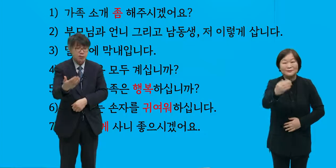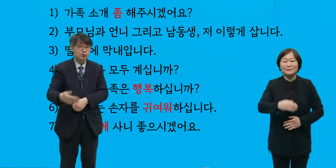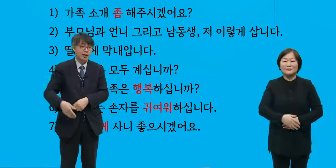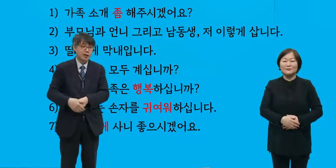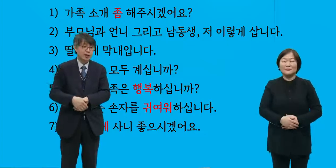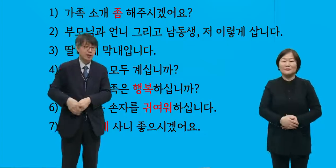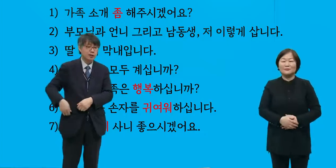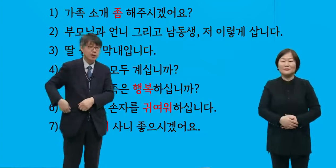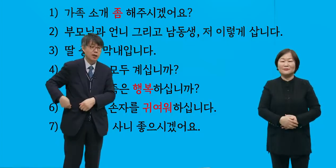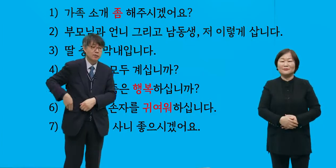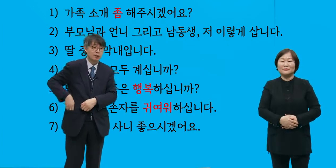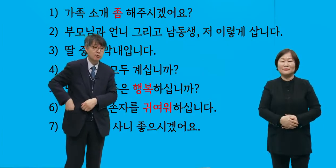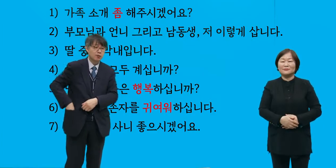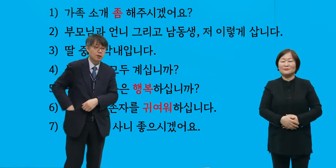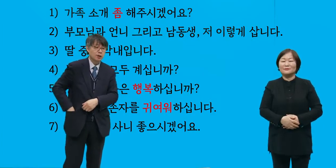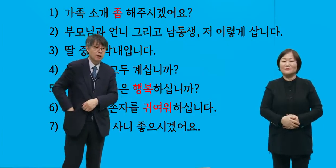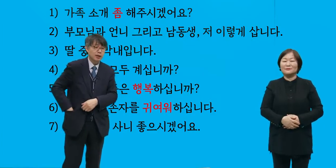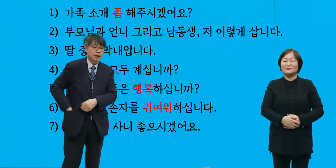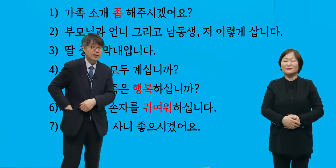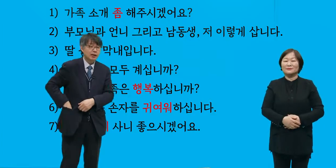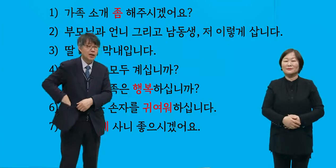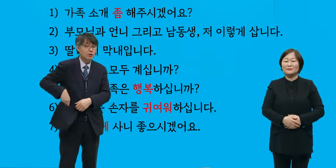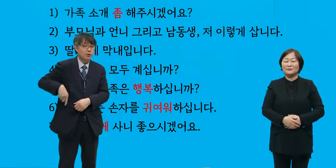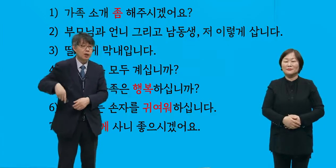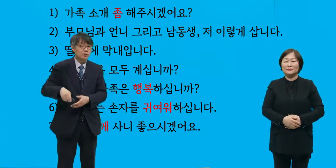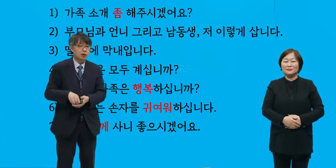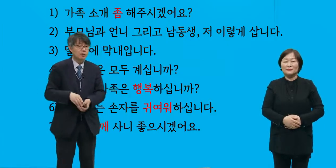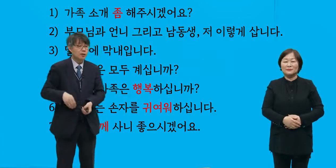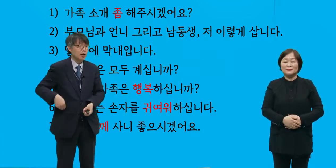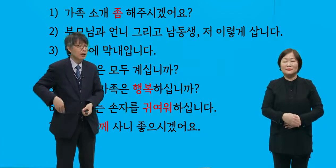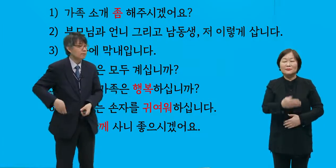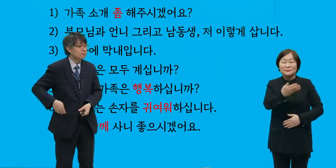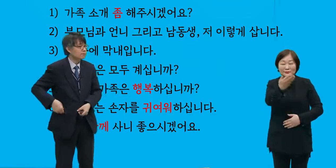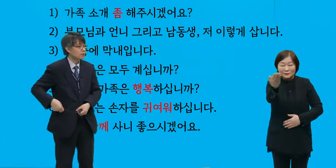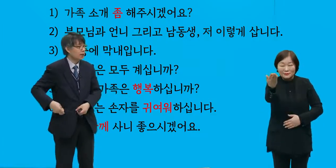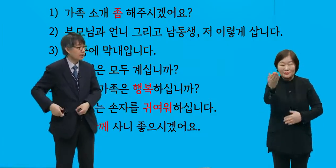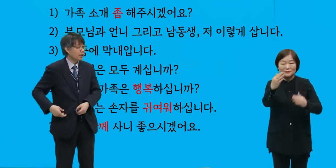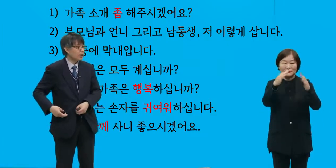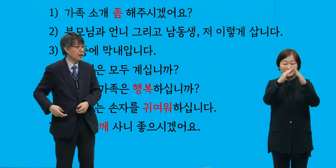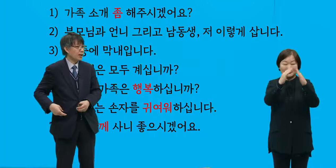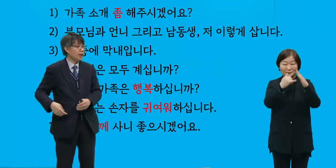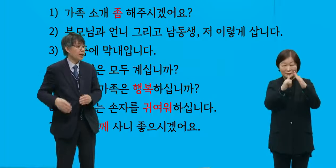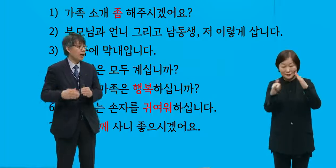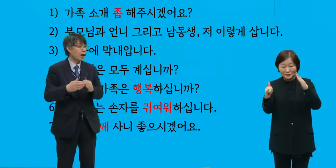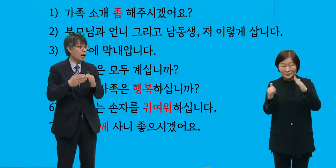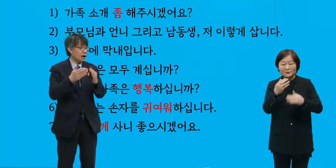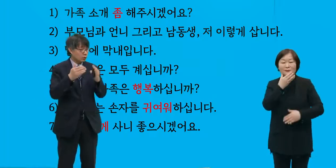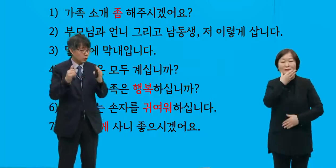질문할 때 그렇게 하시면 되고요. 당신의 가족은 행복하십니까? 당신의